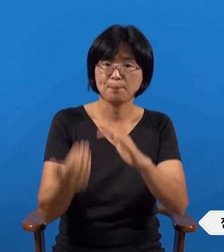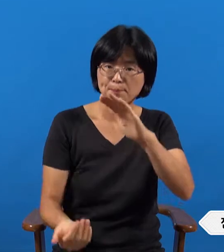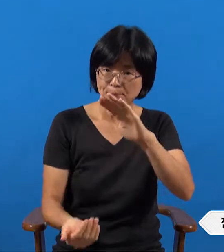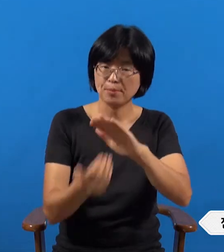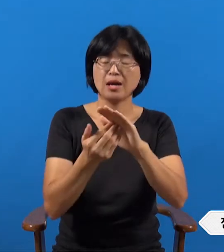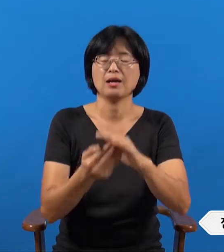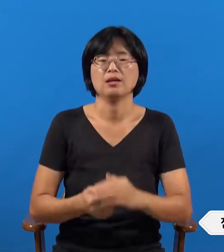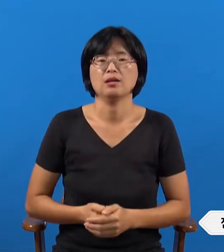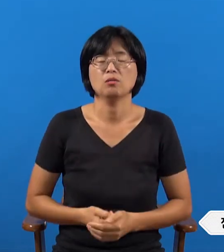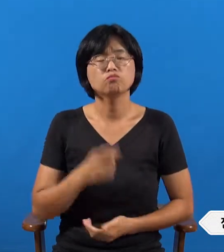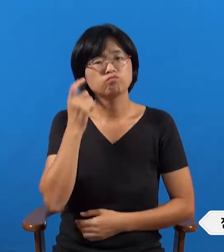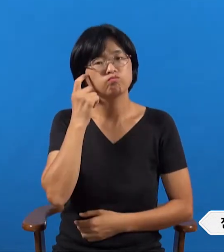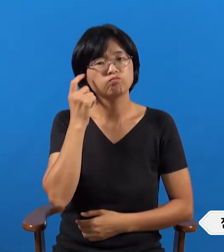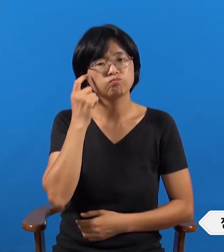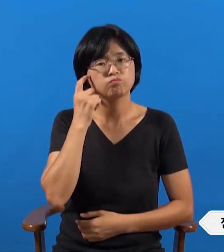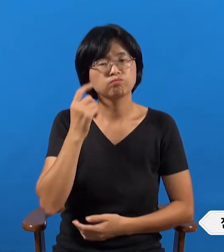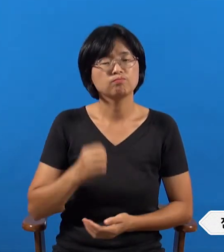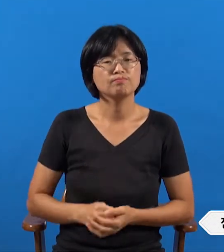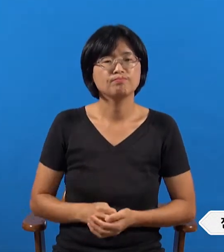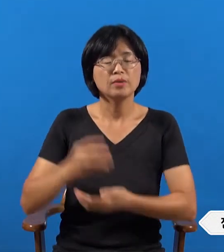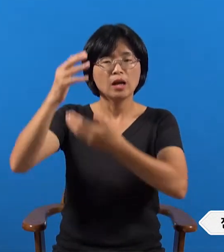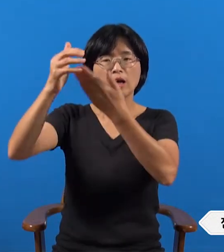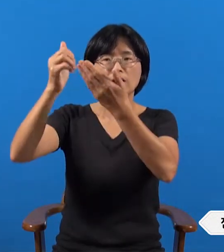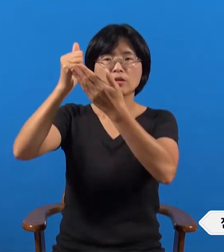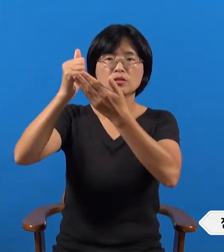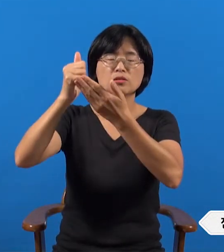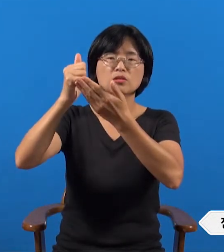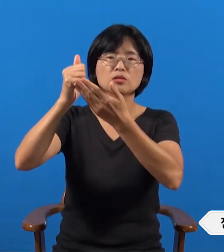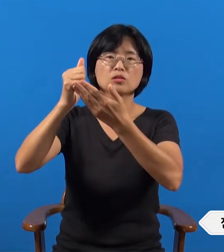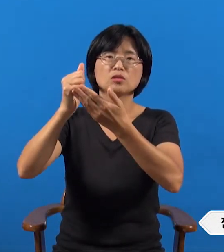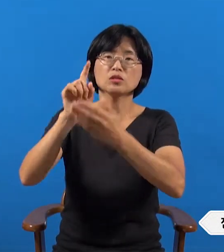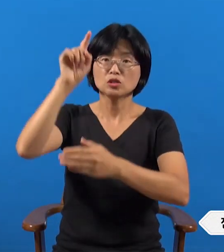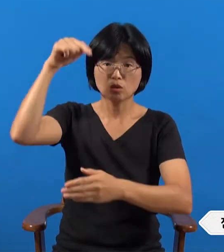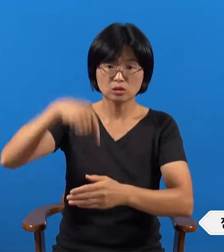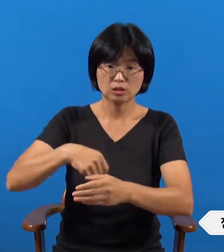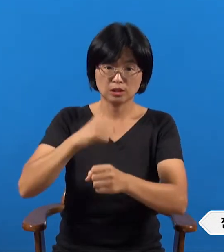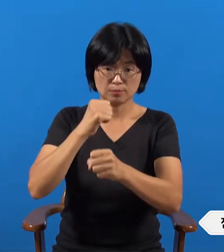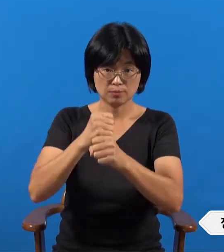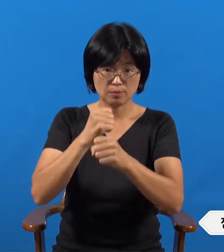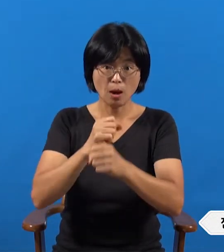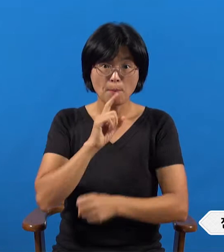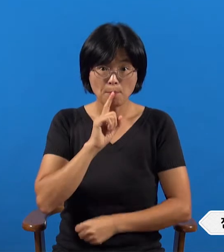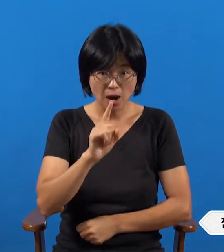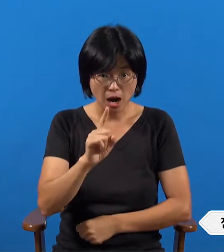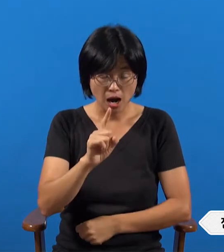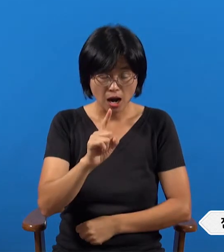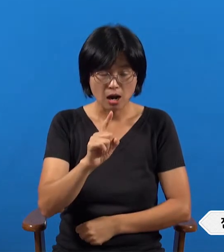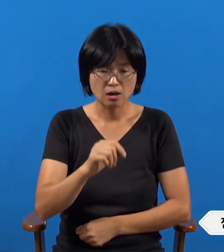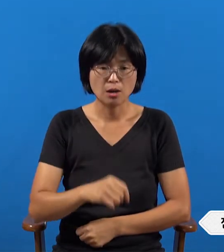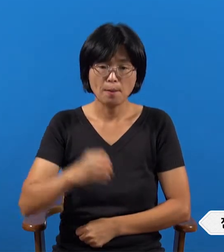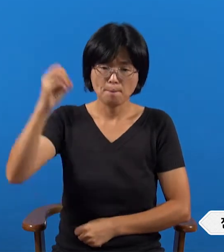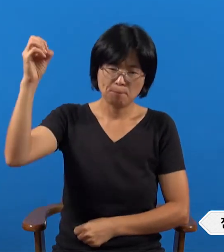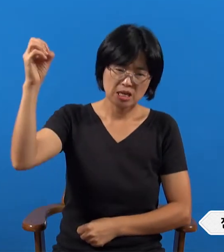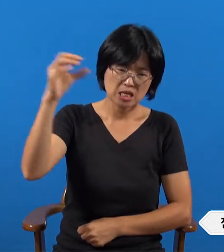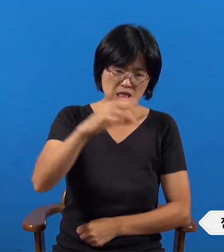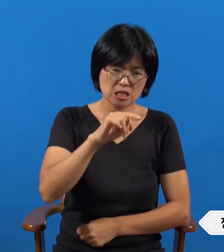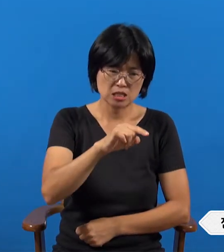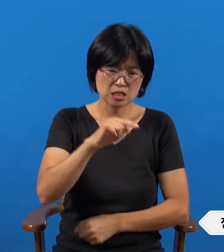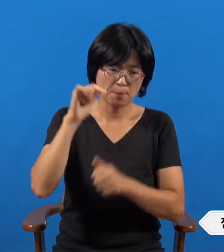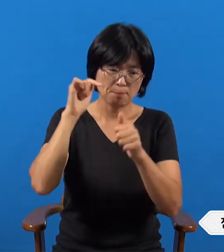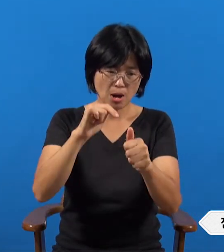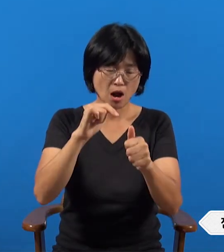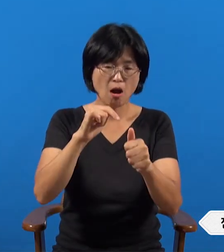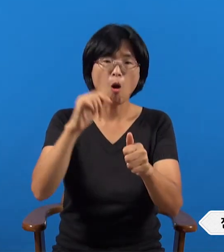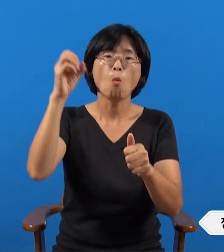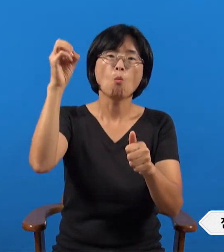말입니다. 왜 그럴까요? 하나님께서 천지를 말씀으로 창조하셨습니다. 빛이 있으라